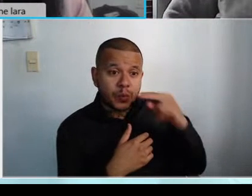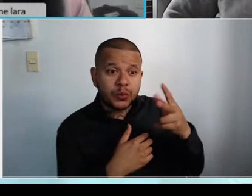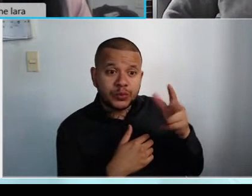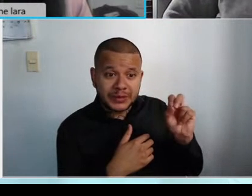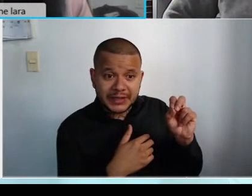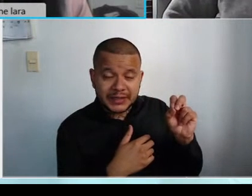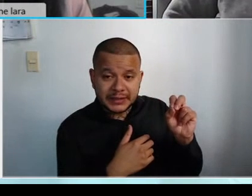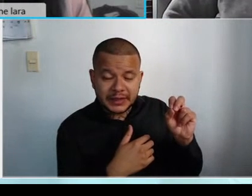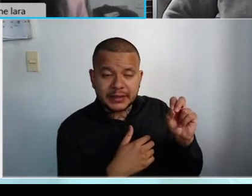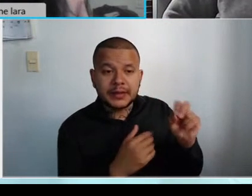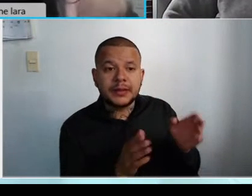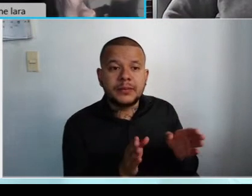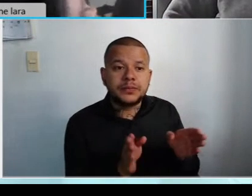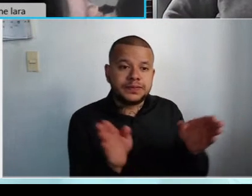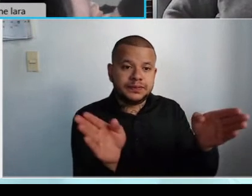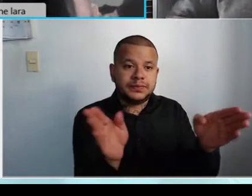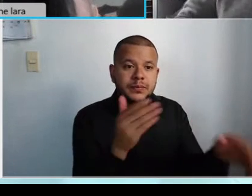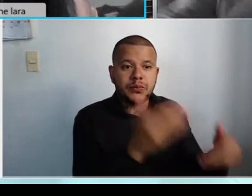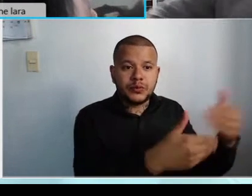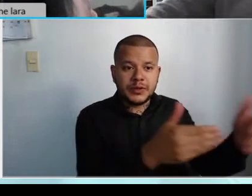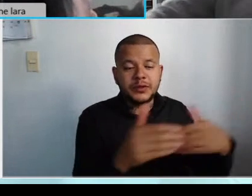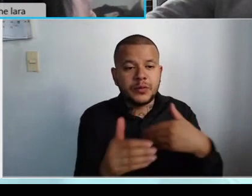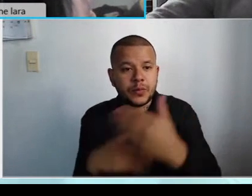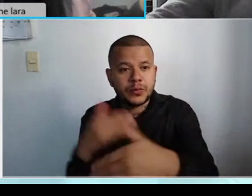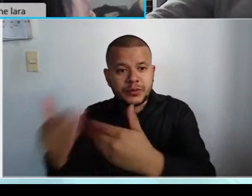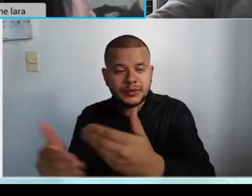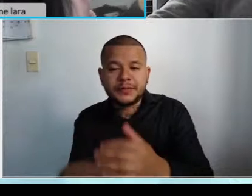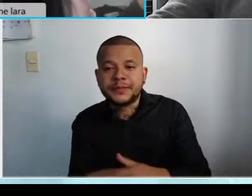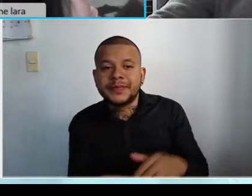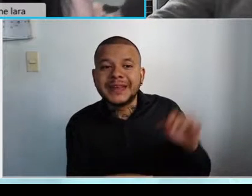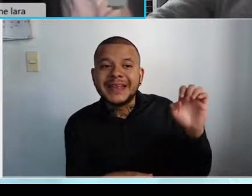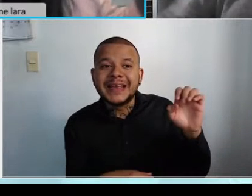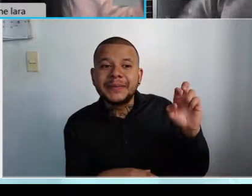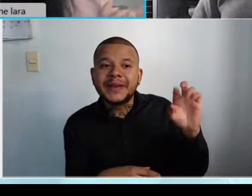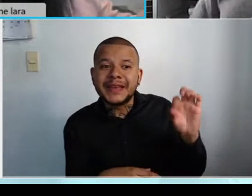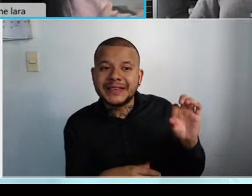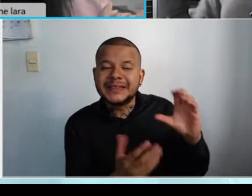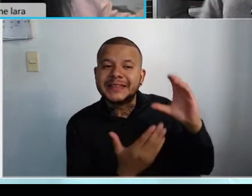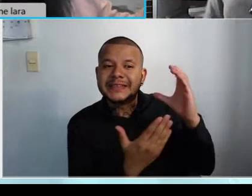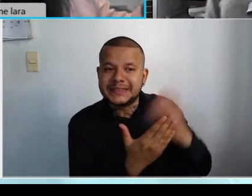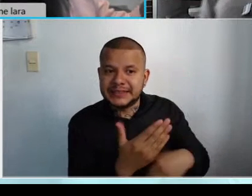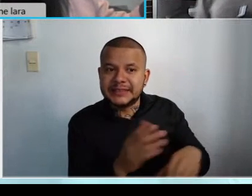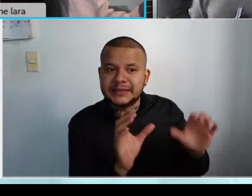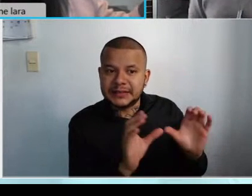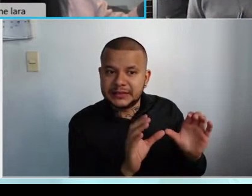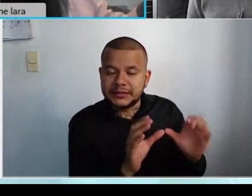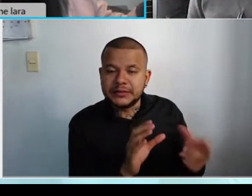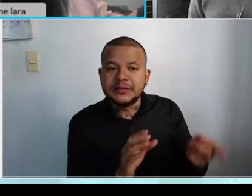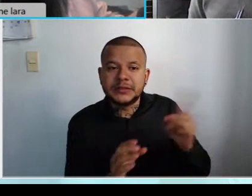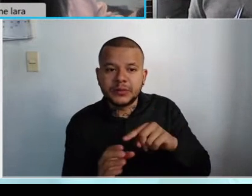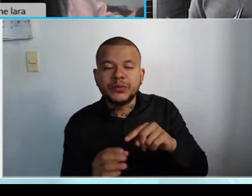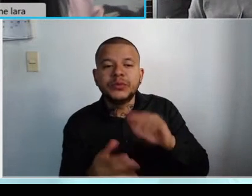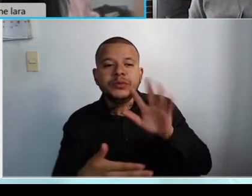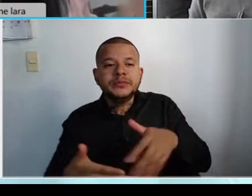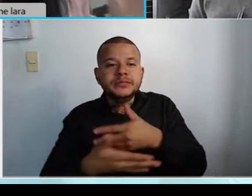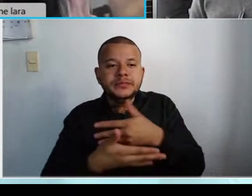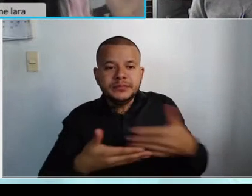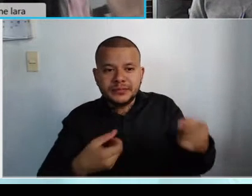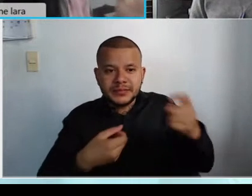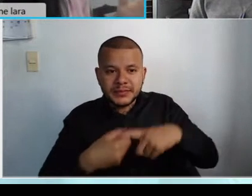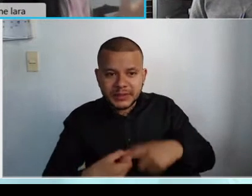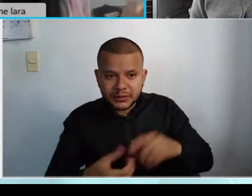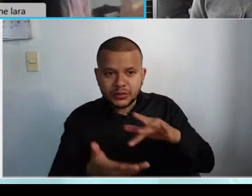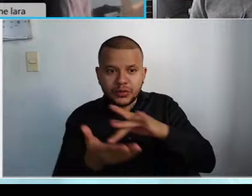manera muy independiente. Las EPS realizaban la certificación y de otro lado se hacía el registro de localización. Así es.